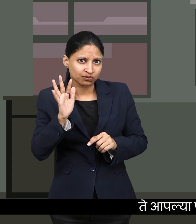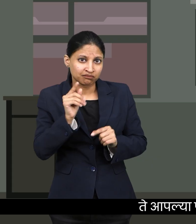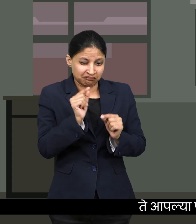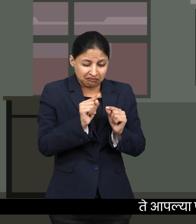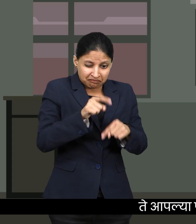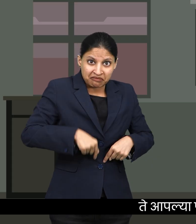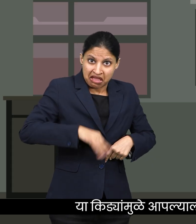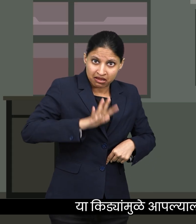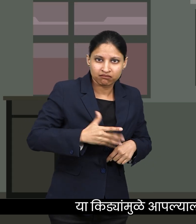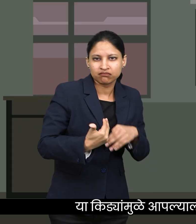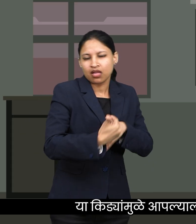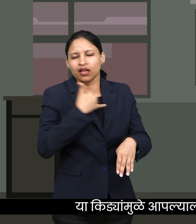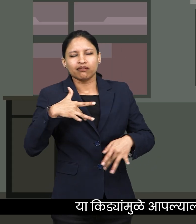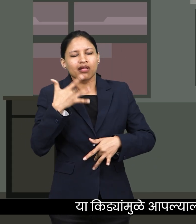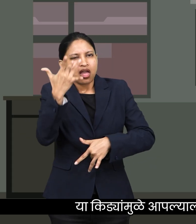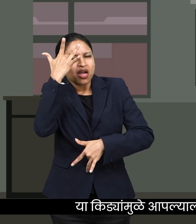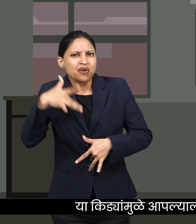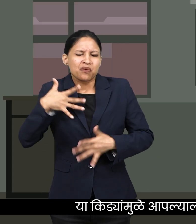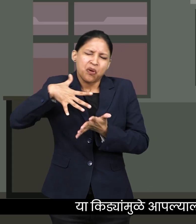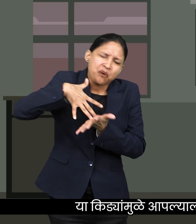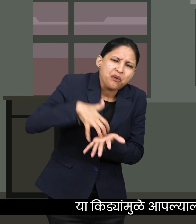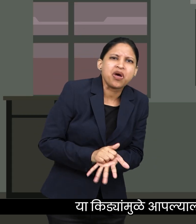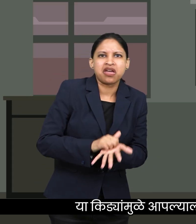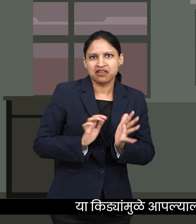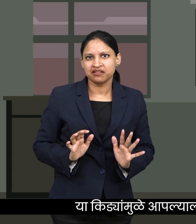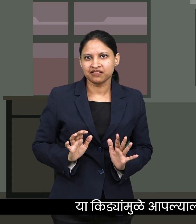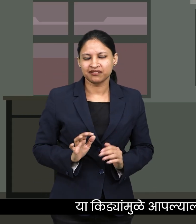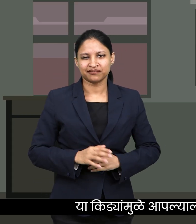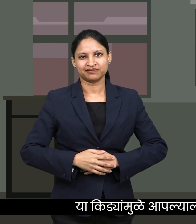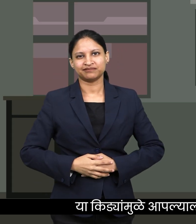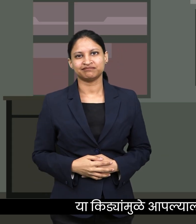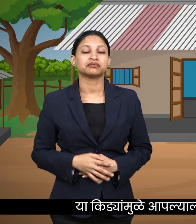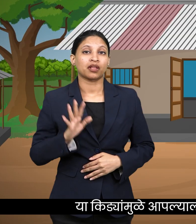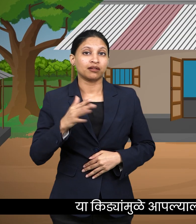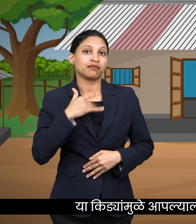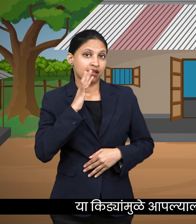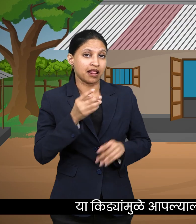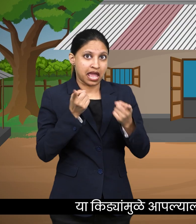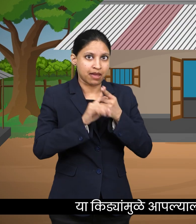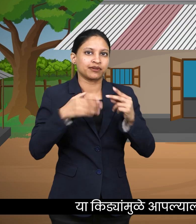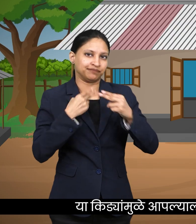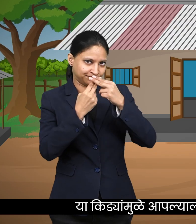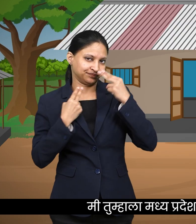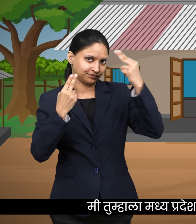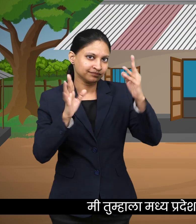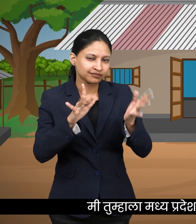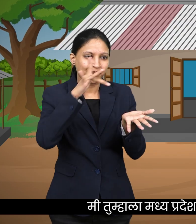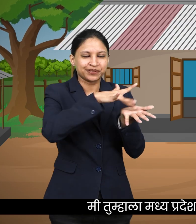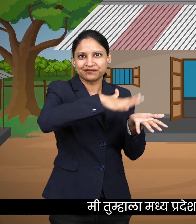जाऊ शकतात. या किड्यांमुळे आपल्याला अशक्त आणि आजारी वाटू शकते. मी तुम्हाला